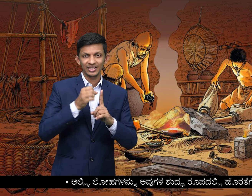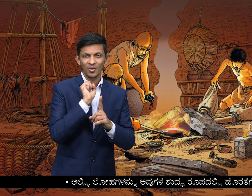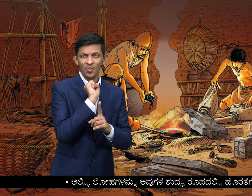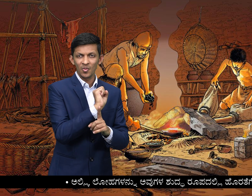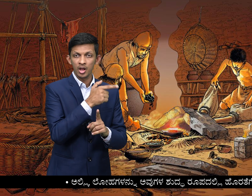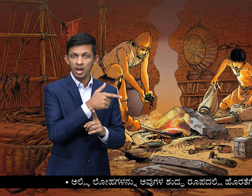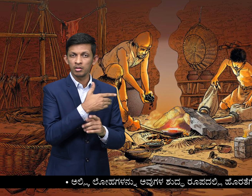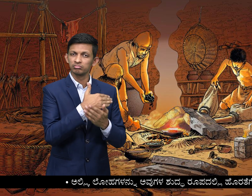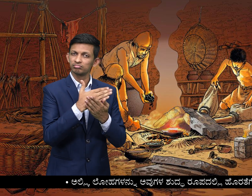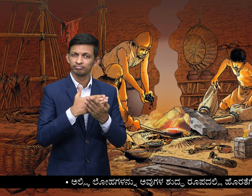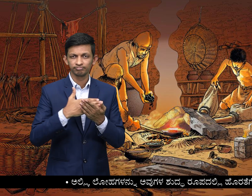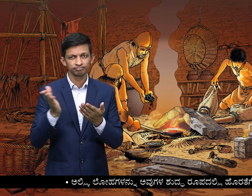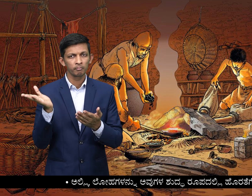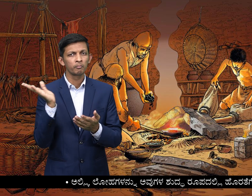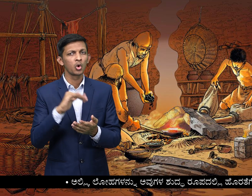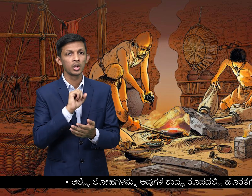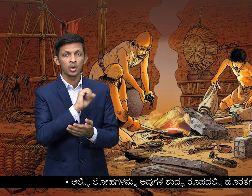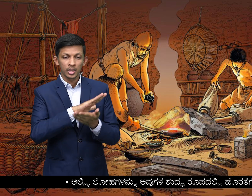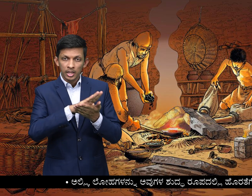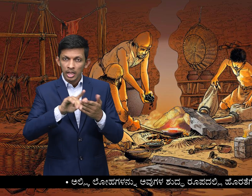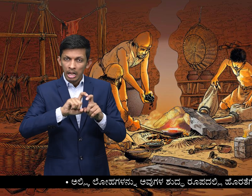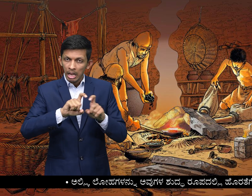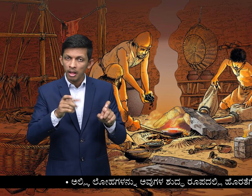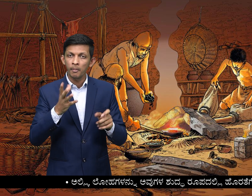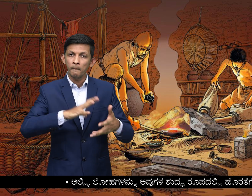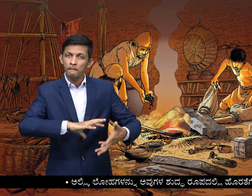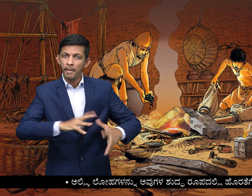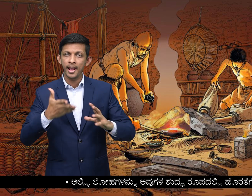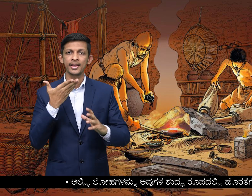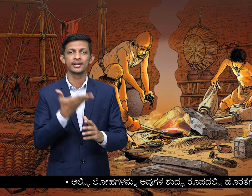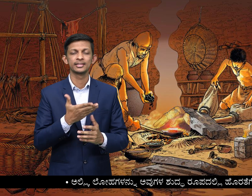ಅಲ್ಲಿ ಲೋಹಗಳನ್ನ ಅವುಗಳ ಶುದ್ಧ ರೂಪದಲ್ಲಿ ಹೊರತೆಗೆಯಲಾಗುತ್ತೆ.